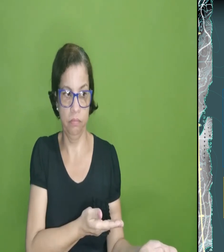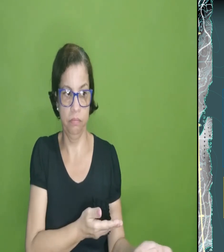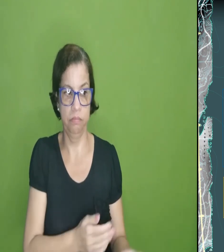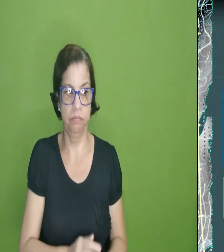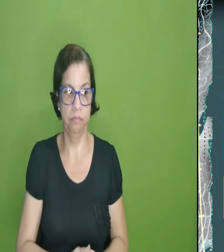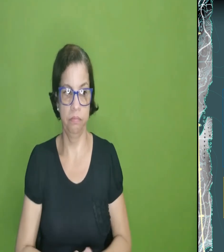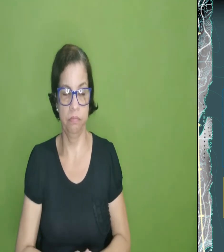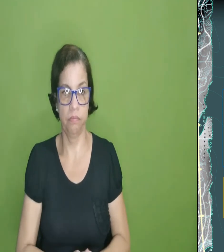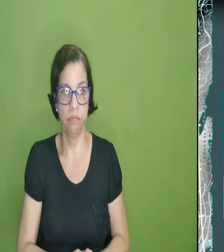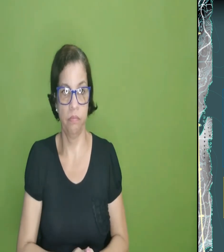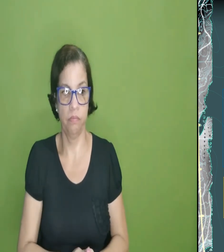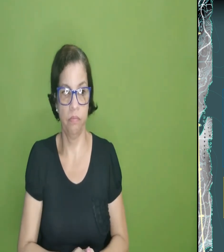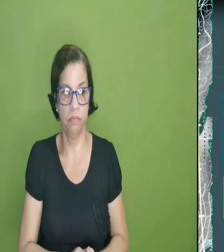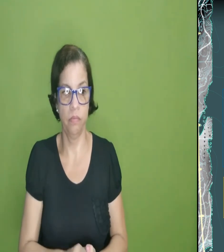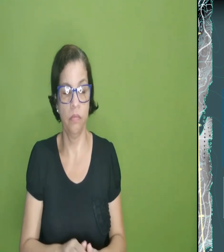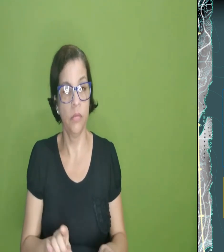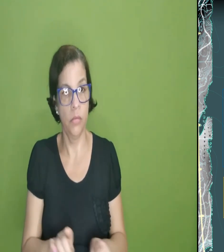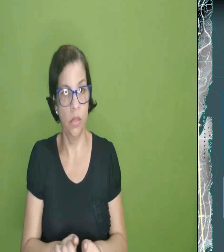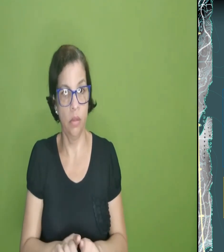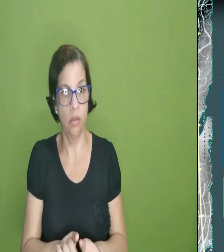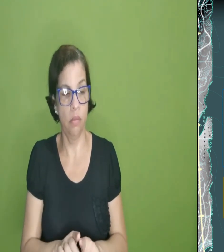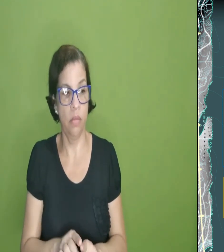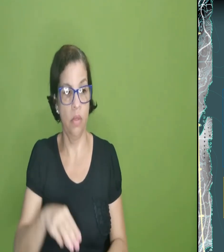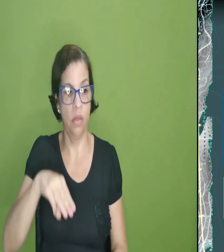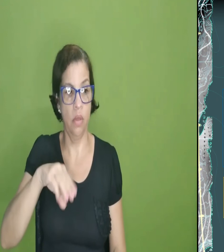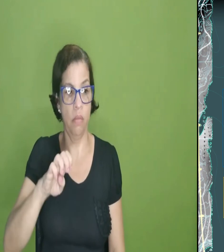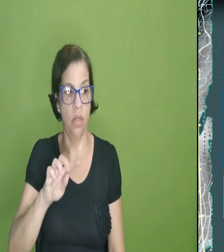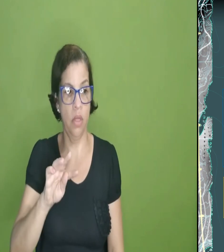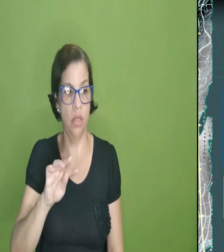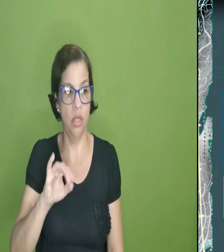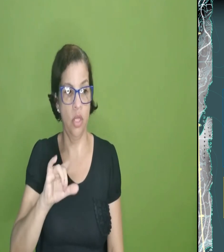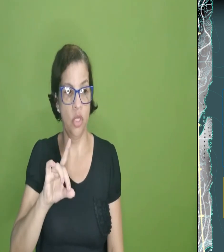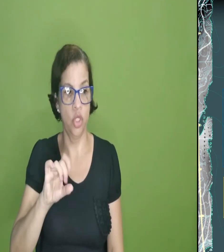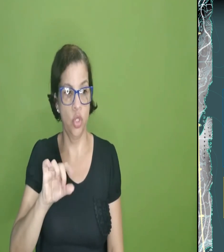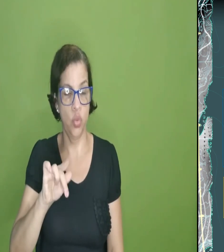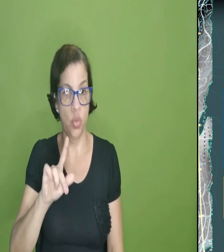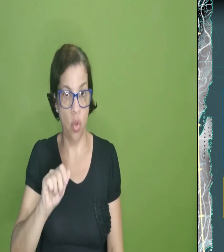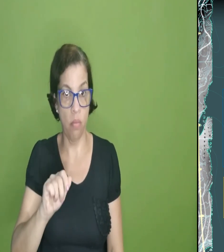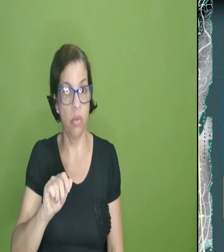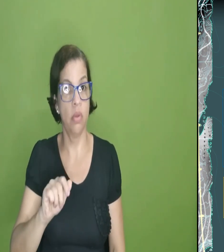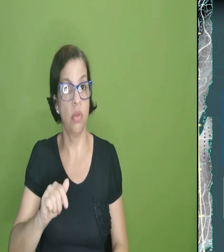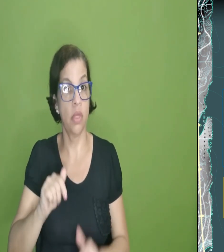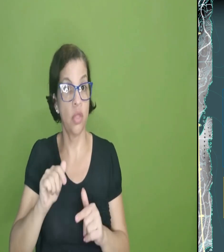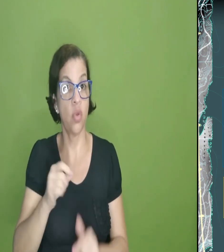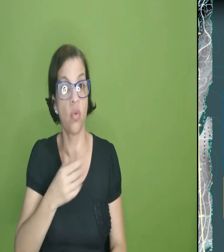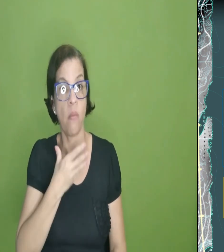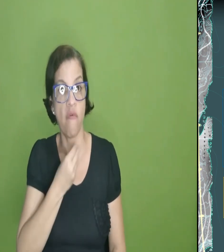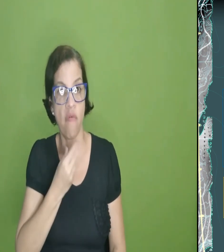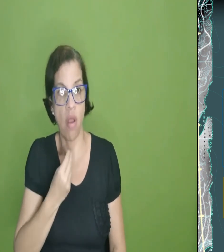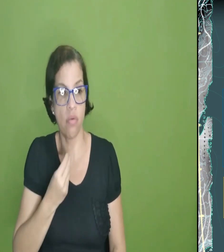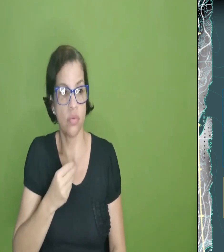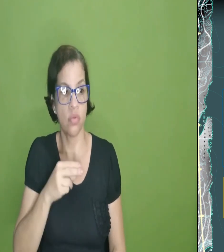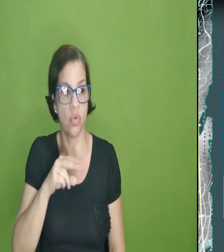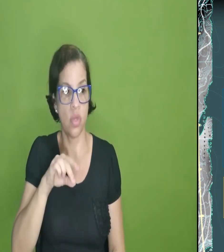da norepinefrina, mas não forma a norepinefrina, e sim a metilnorepinefrina, que não